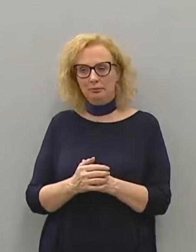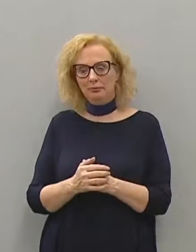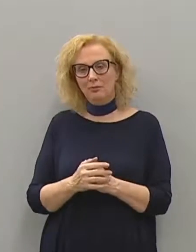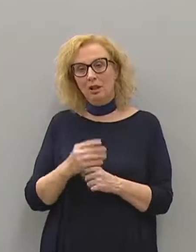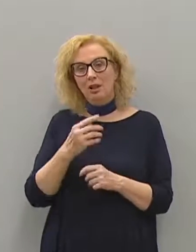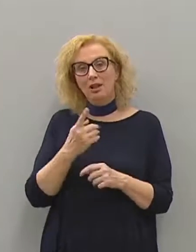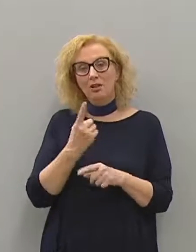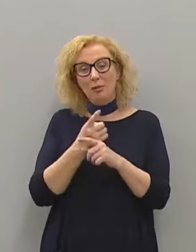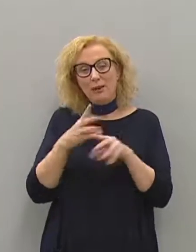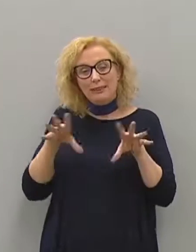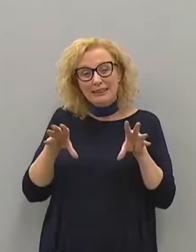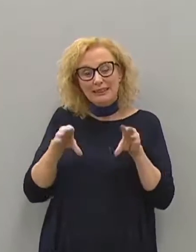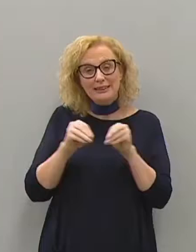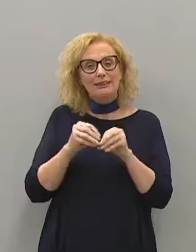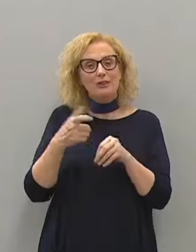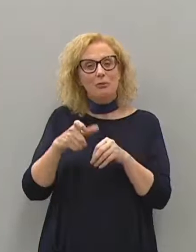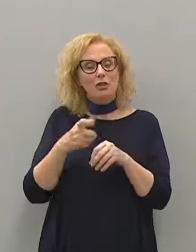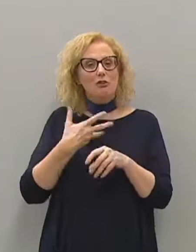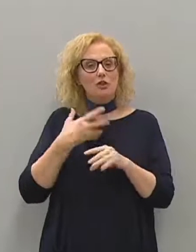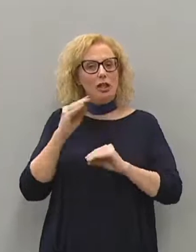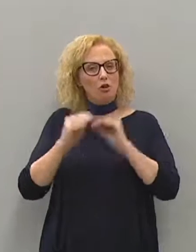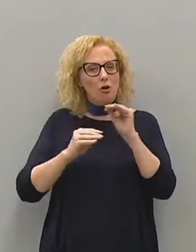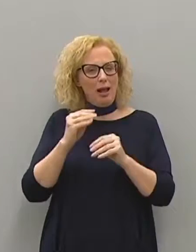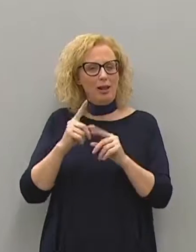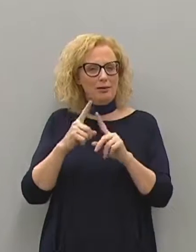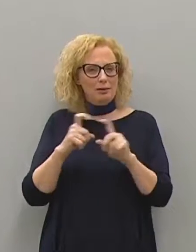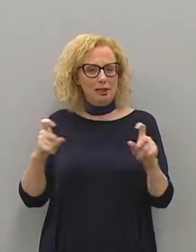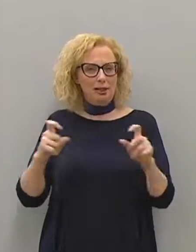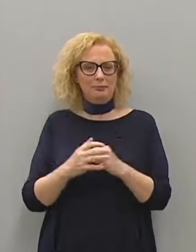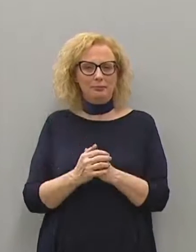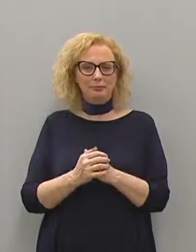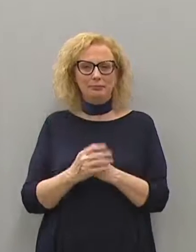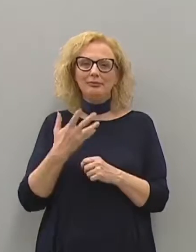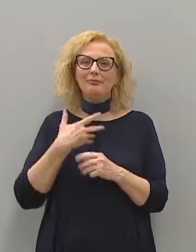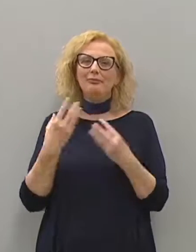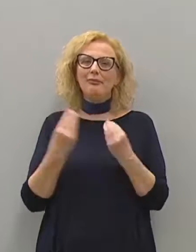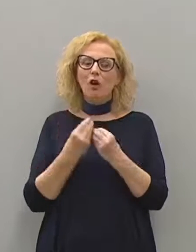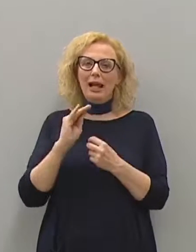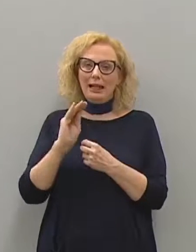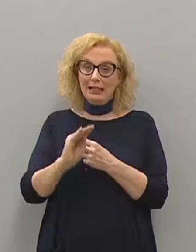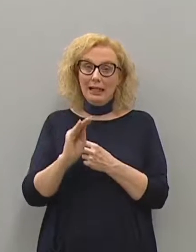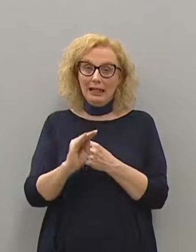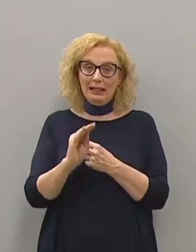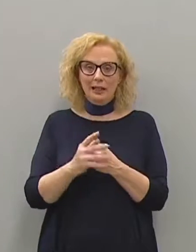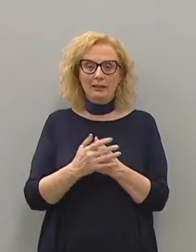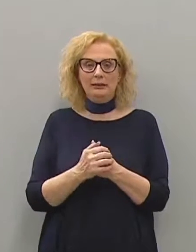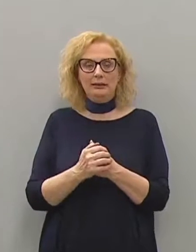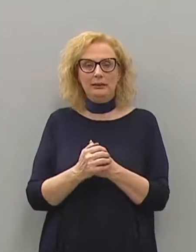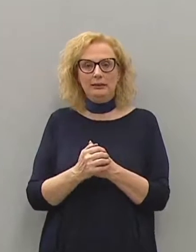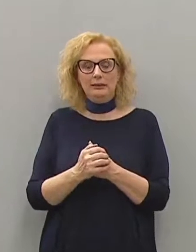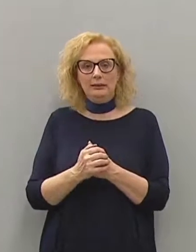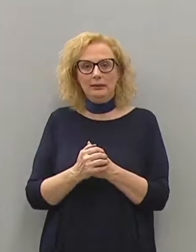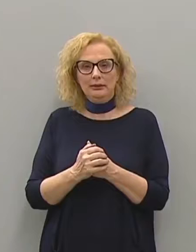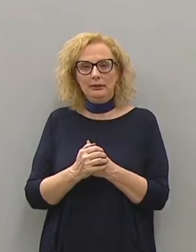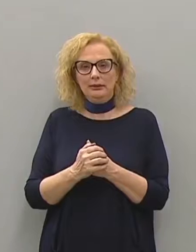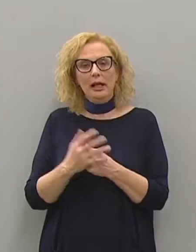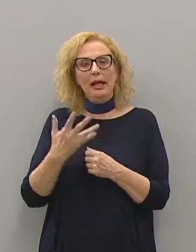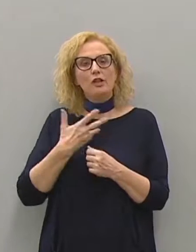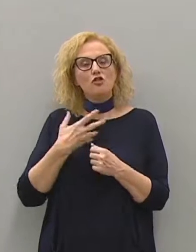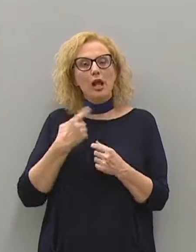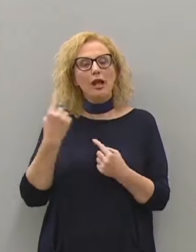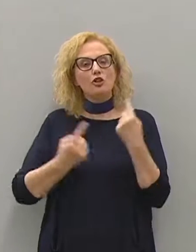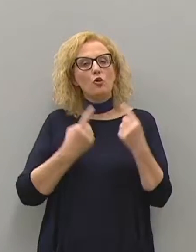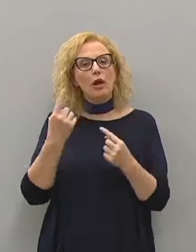sono tantissimi non so se riusciremo a rispondere a tutto quindi innanzitutto c'è un collega che ci chiede se diamo la situazione i contagiati